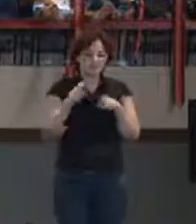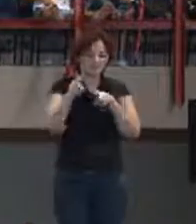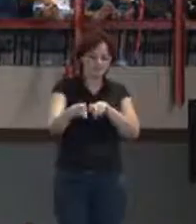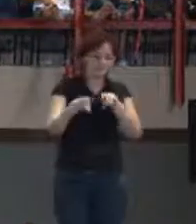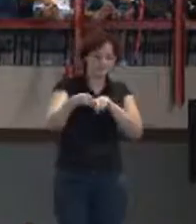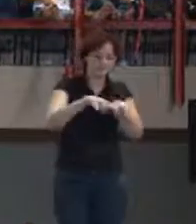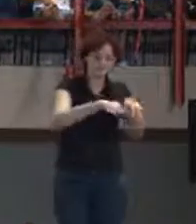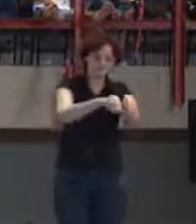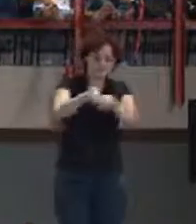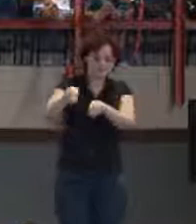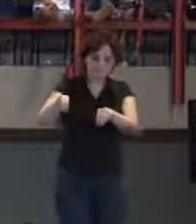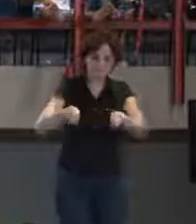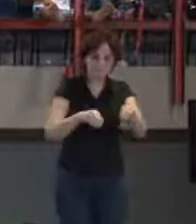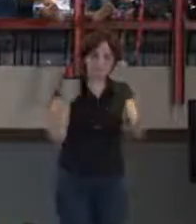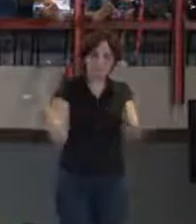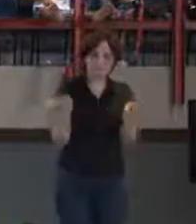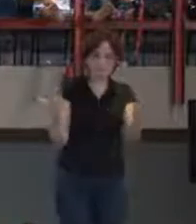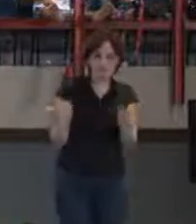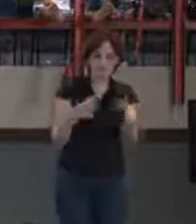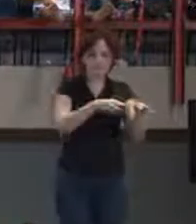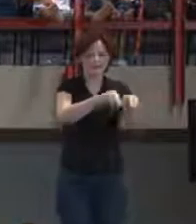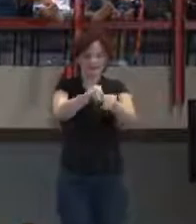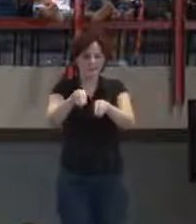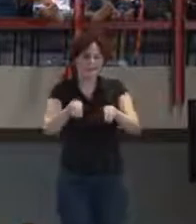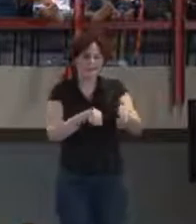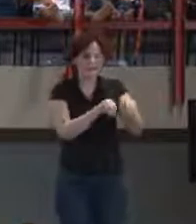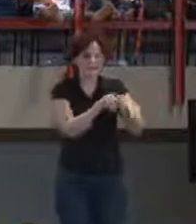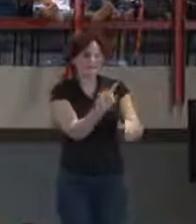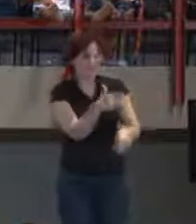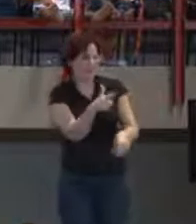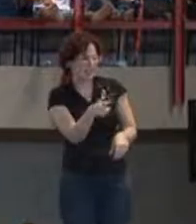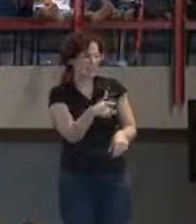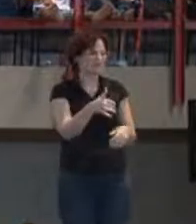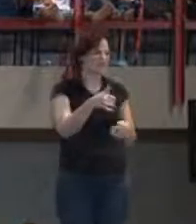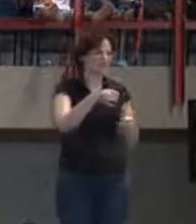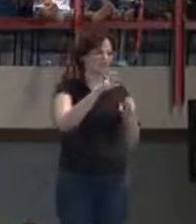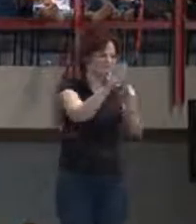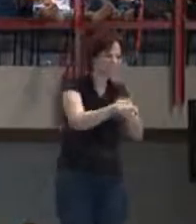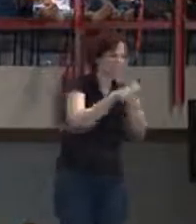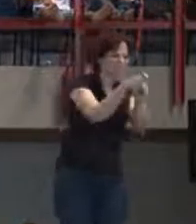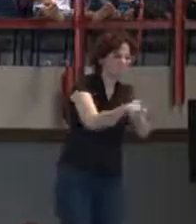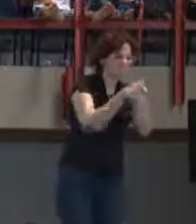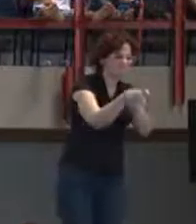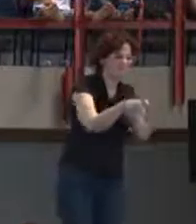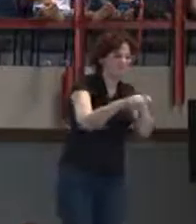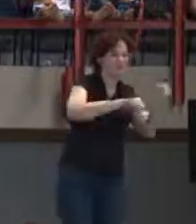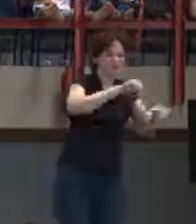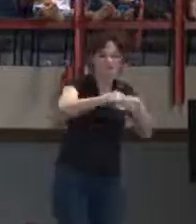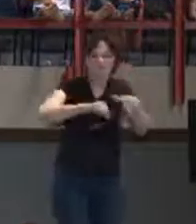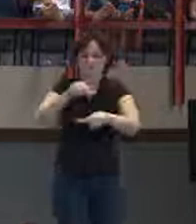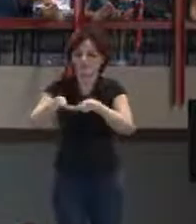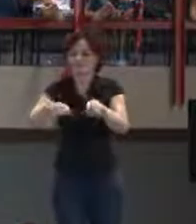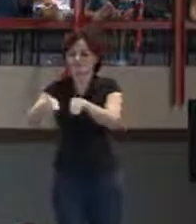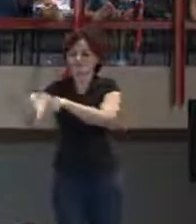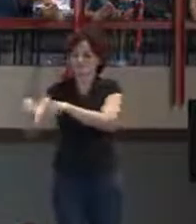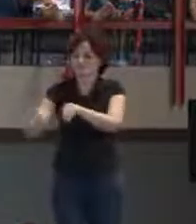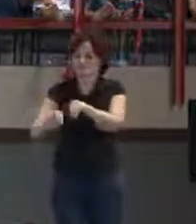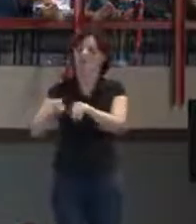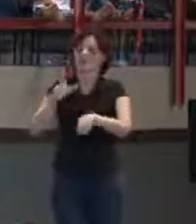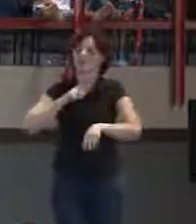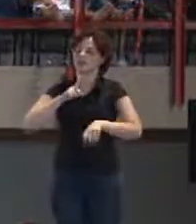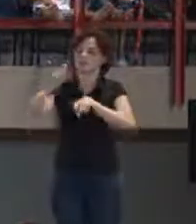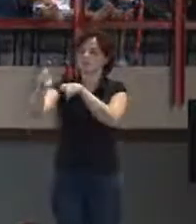constitucional, as terras chamadas improdutivas e transformá-las em terras produtivas ou